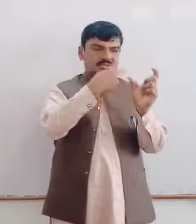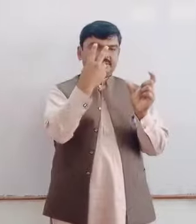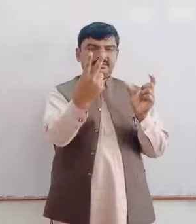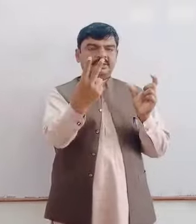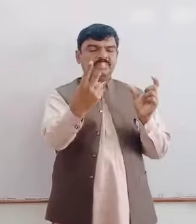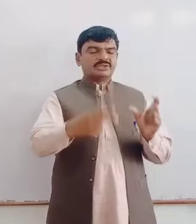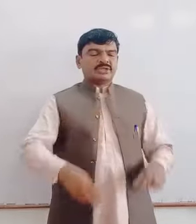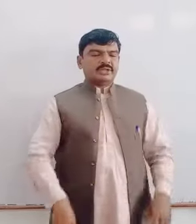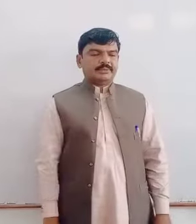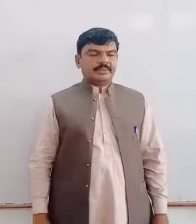रबीउल सानी,